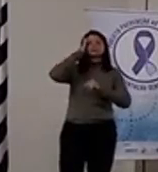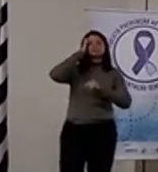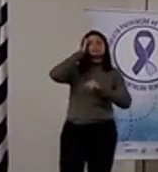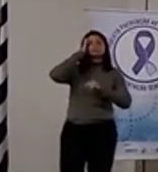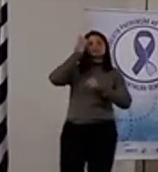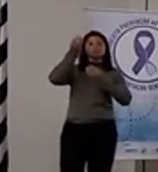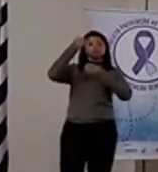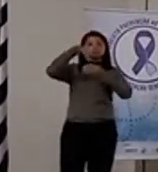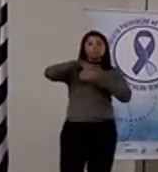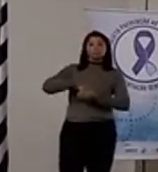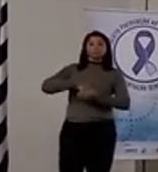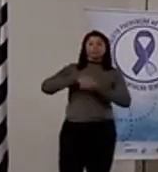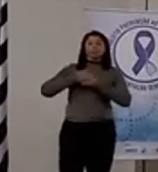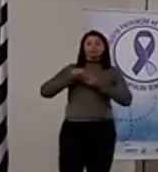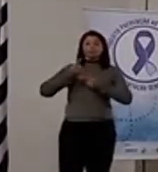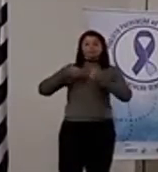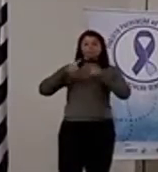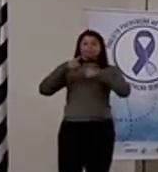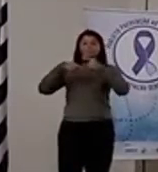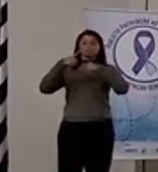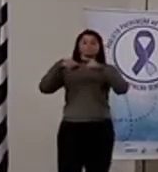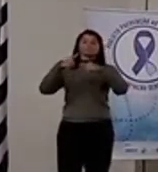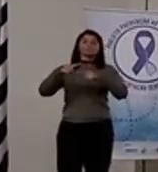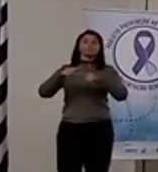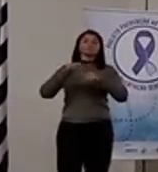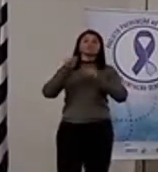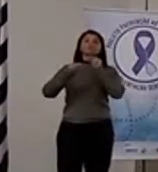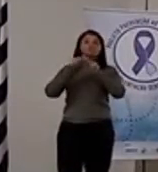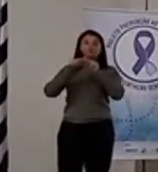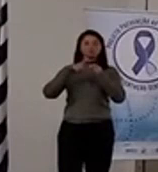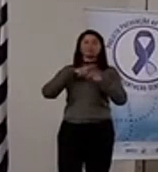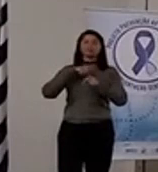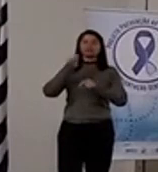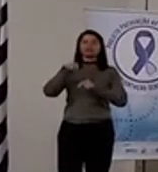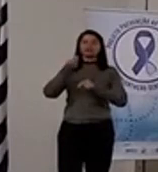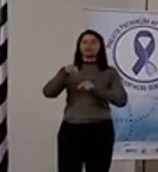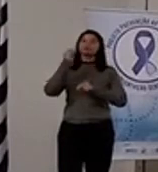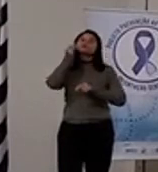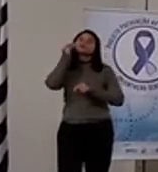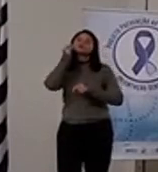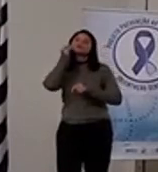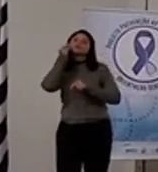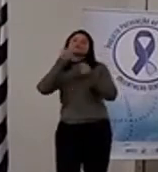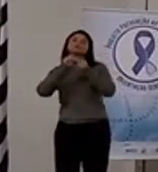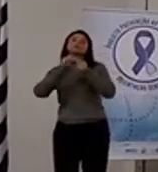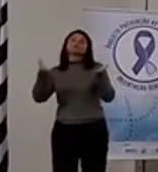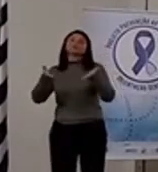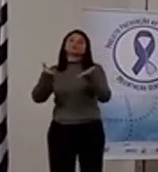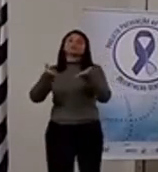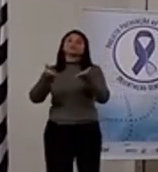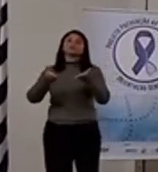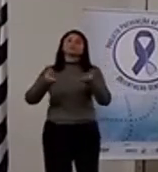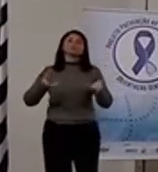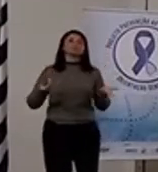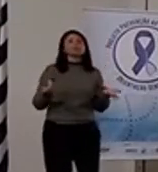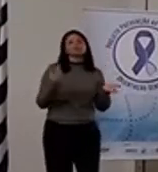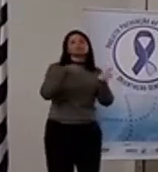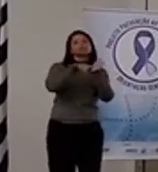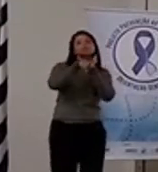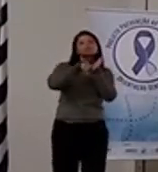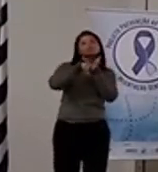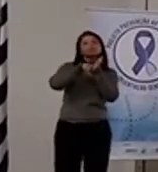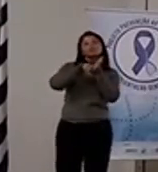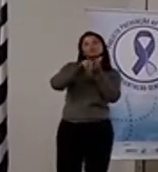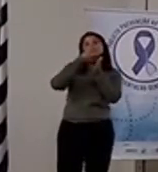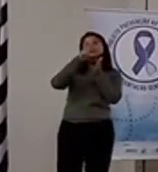carrego comigo. Existem testes hoje que podem fazer isso? Sim. Existe um teste hoje que você pode, ao menos, investigar